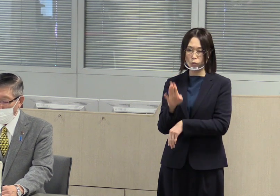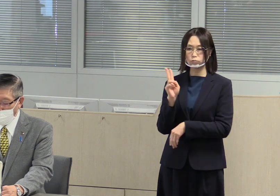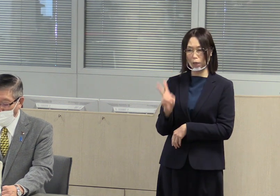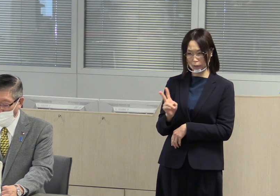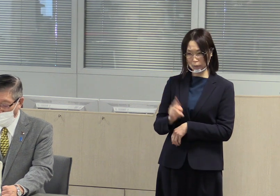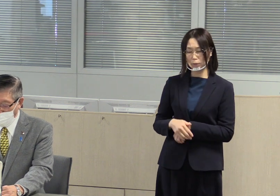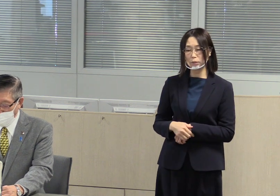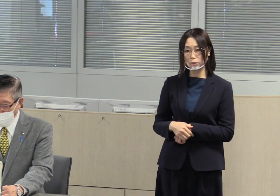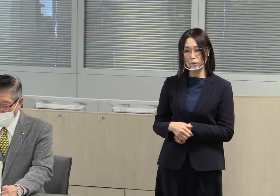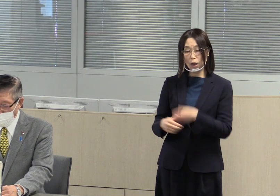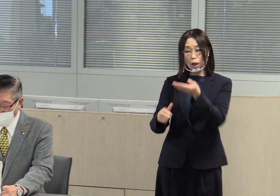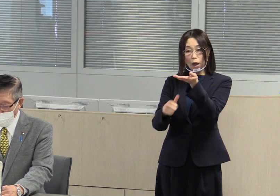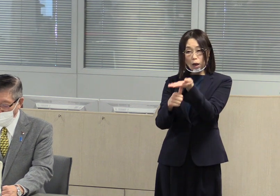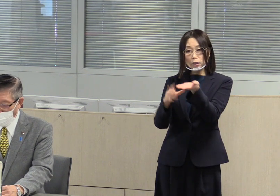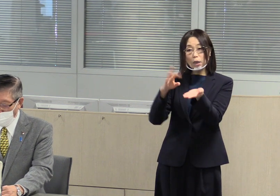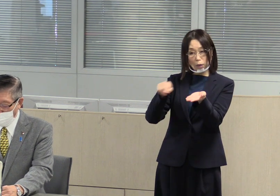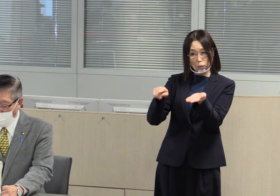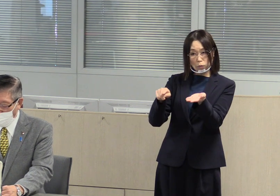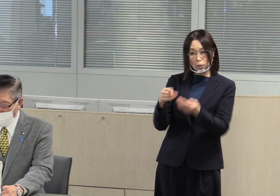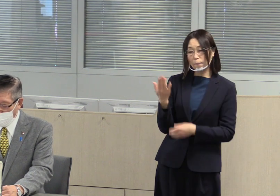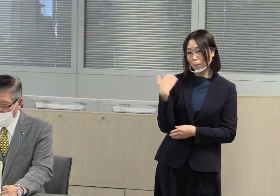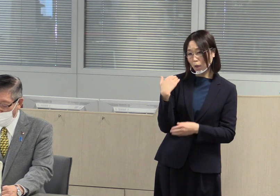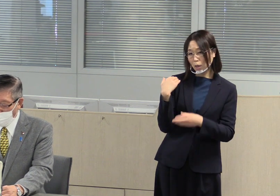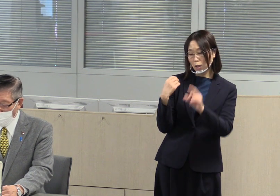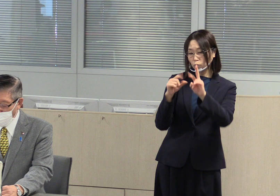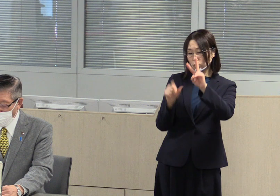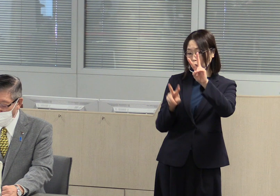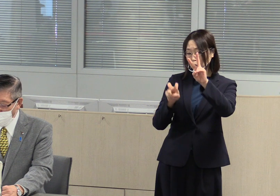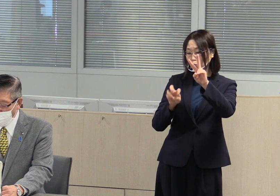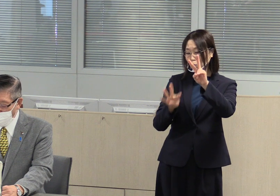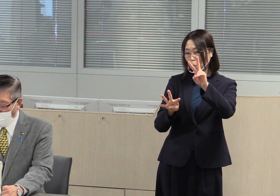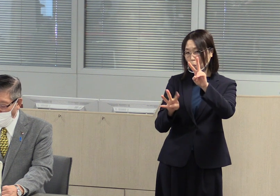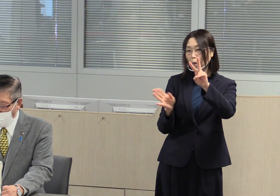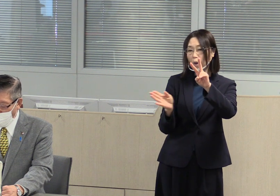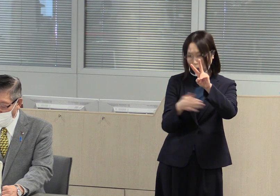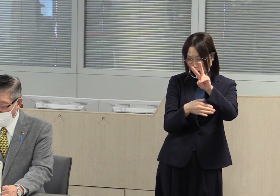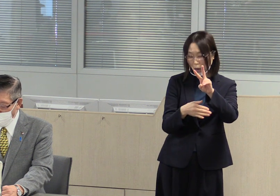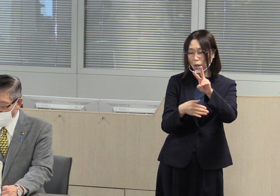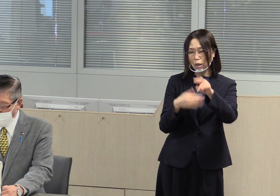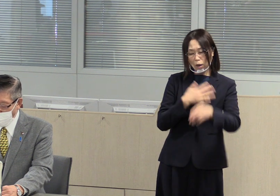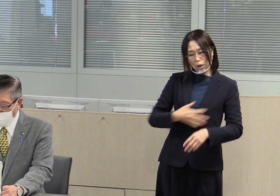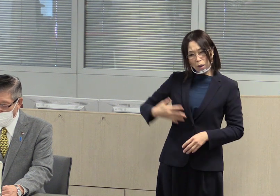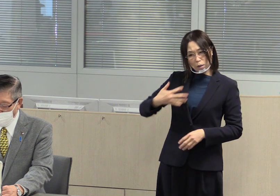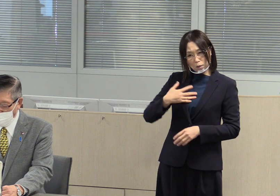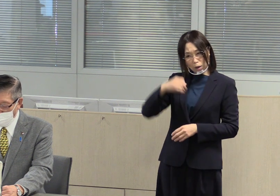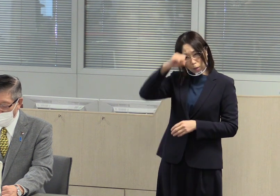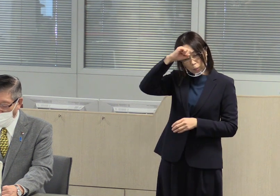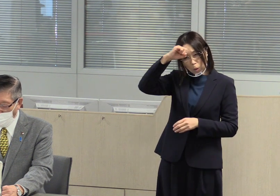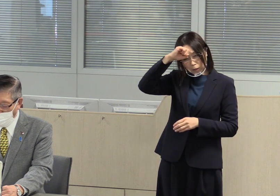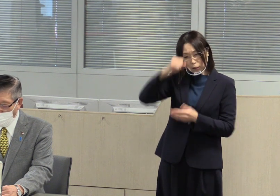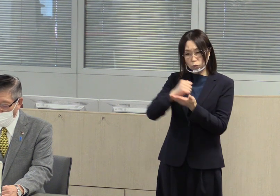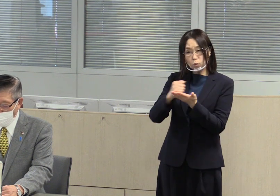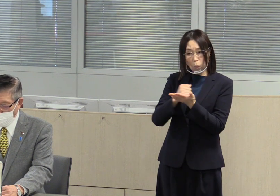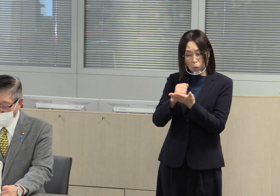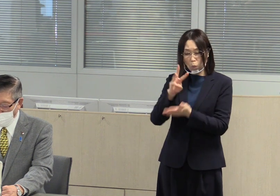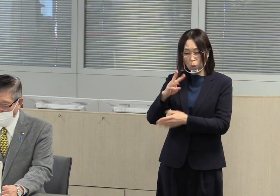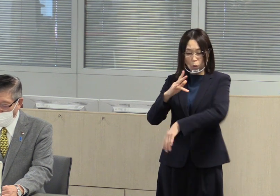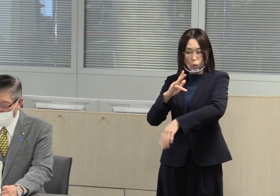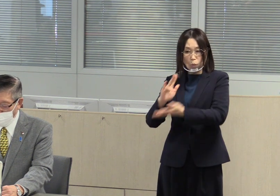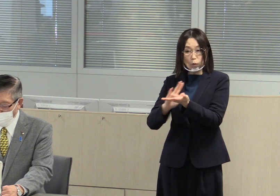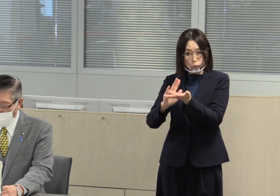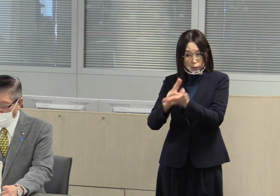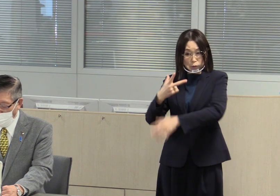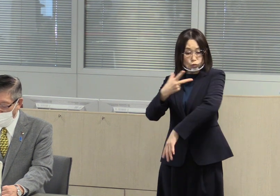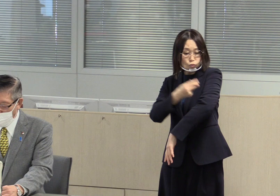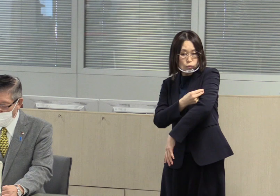本県では先月24日から健康上の理由等でワクチンの接種ができない方がワクチン検査パ